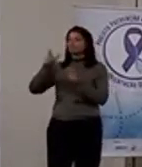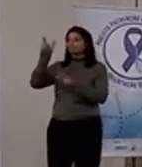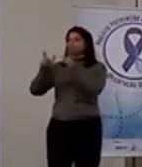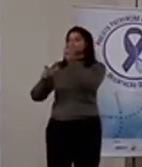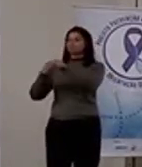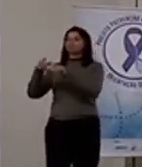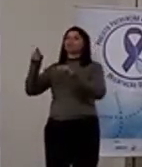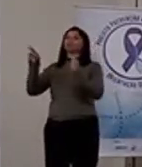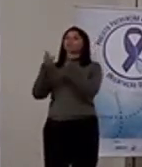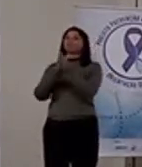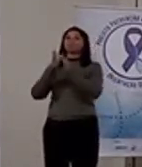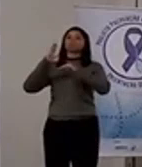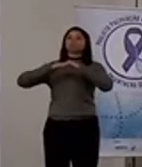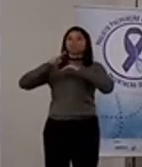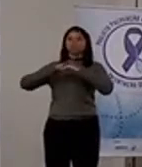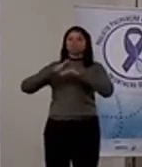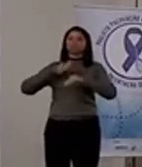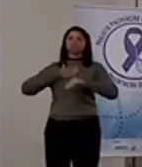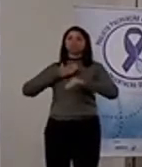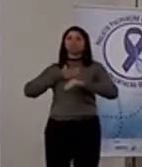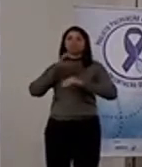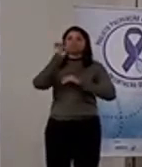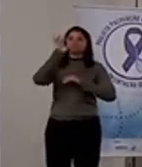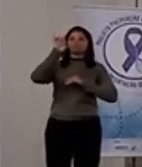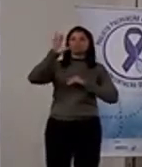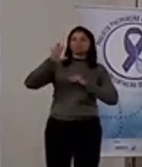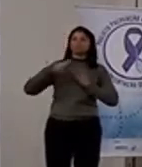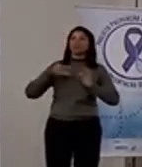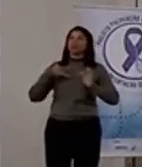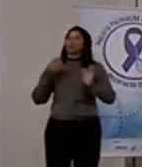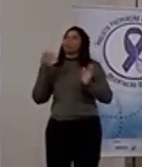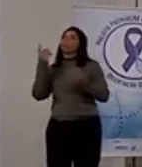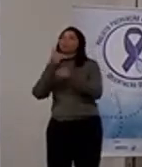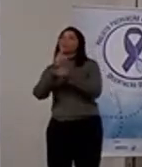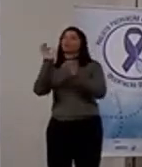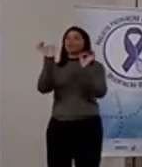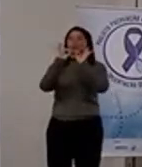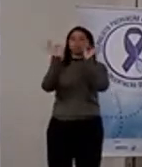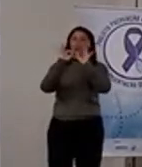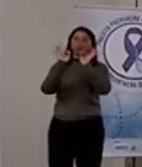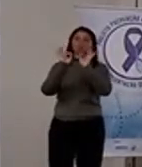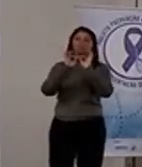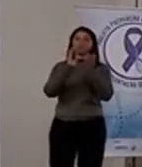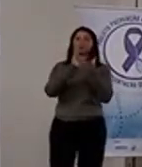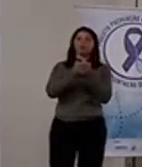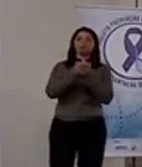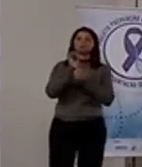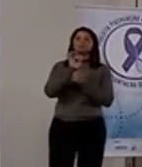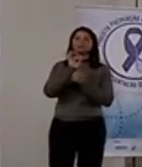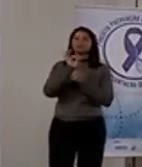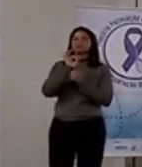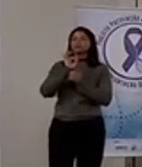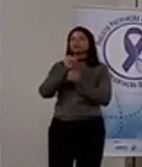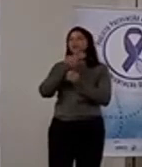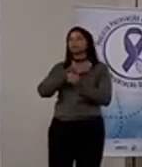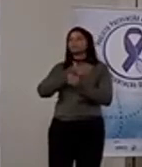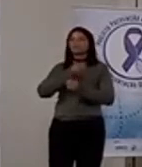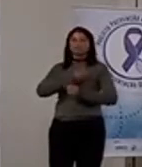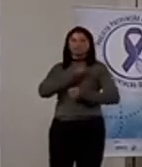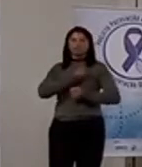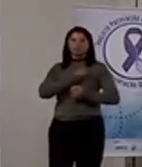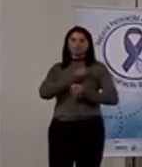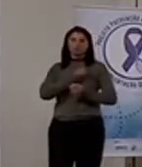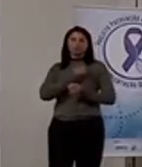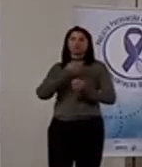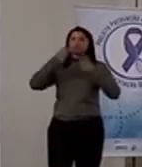Assim, que, por exemplo, ela falava assim, não encontrei o cara da minha vida, porque o príncipe encantado realmente não existe. Mas, enquanto mas eu